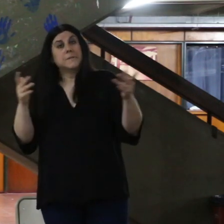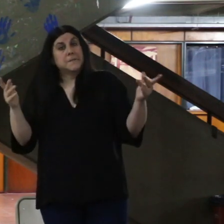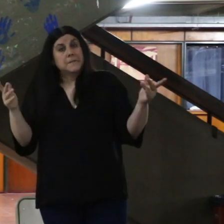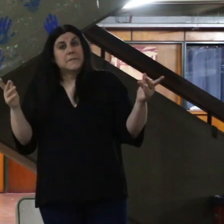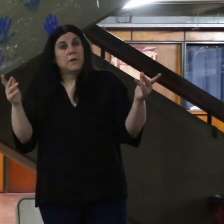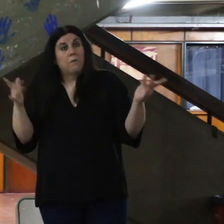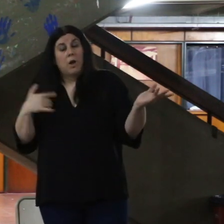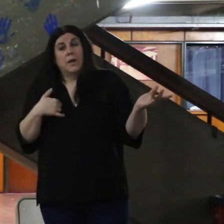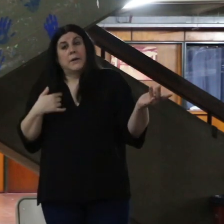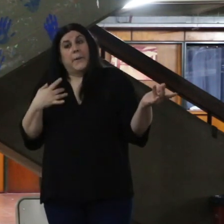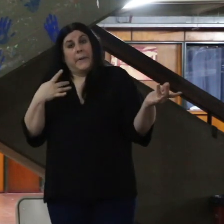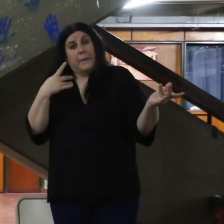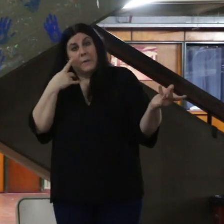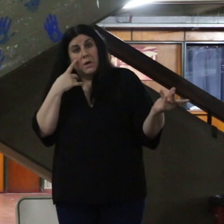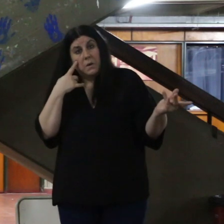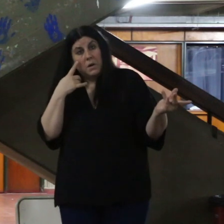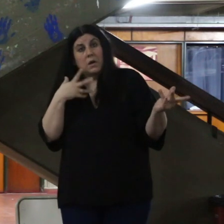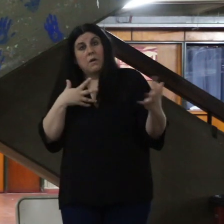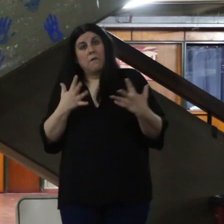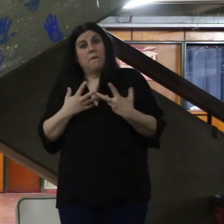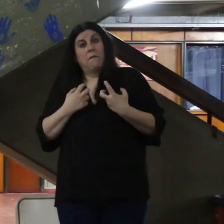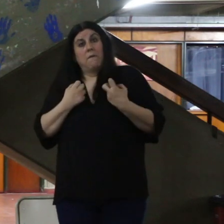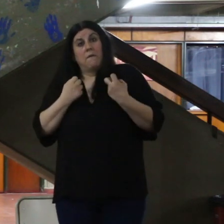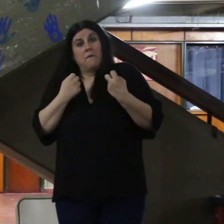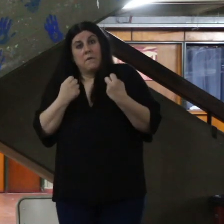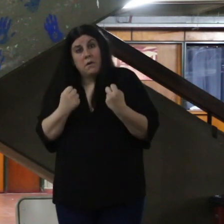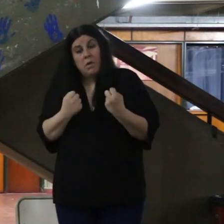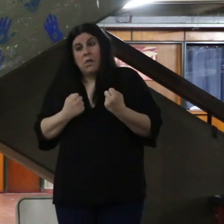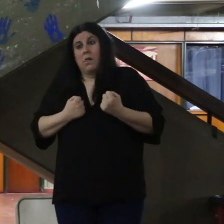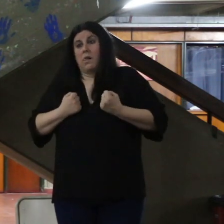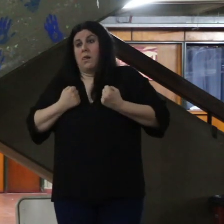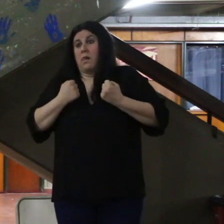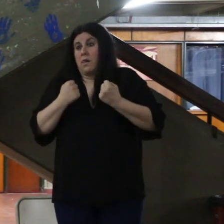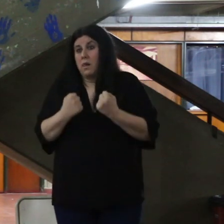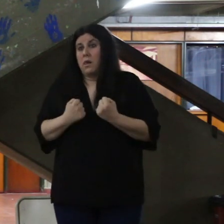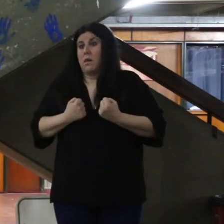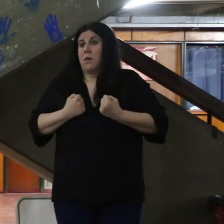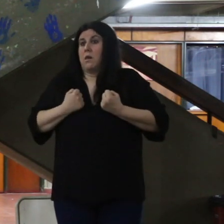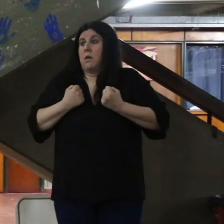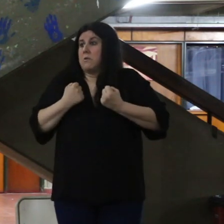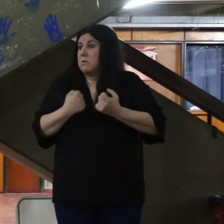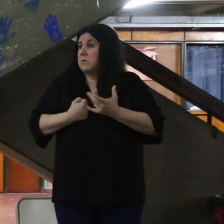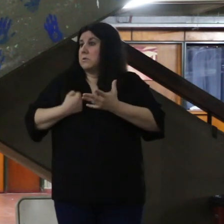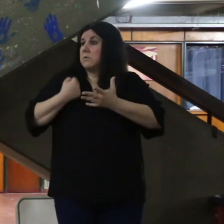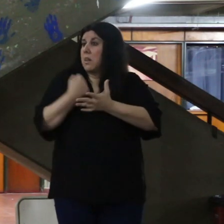caminar, vivir, intentar sobrevivir casi en carne viva.